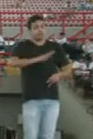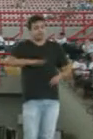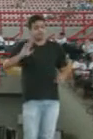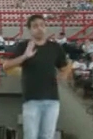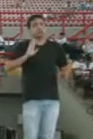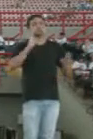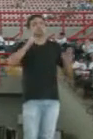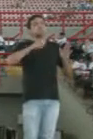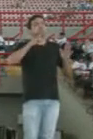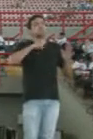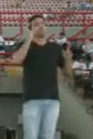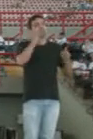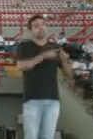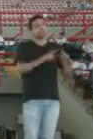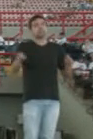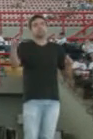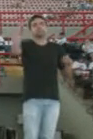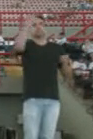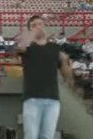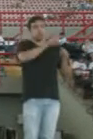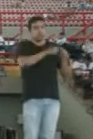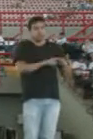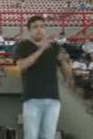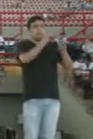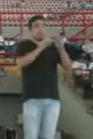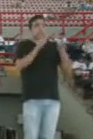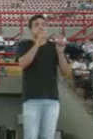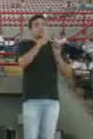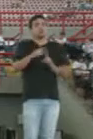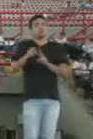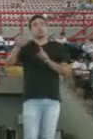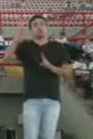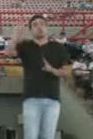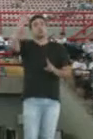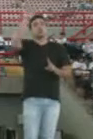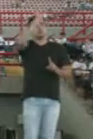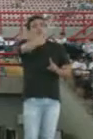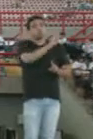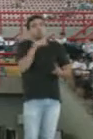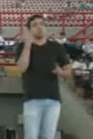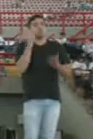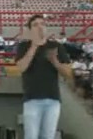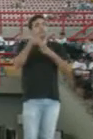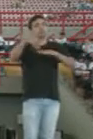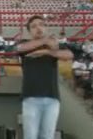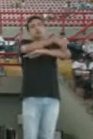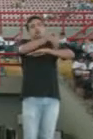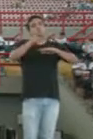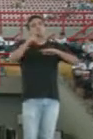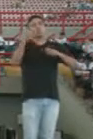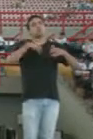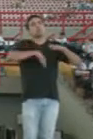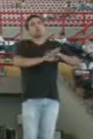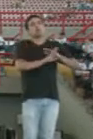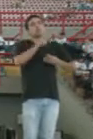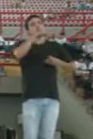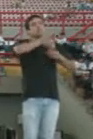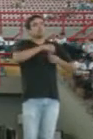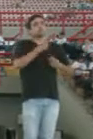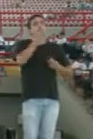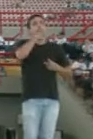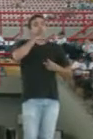crianças, num ciclo interminável, pois as palavras nunca morrem, andam na rua ou guardadas na boca